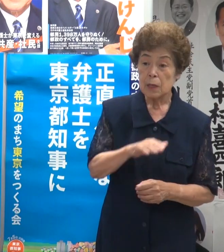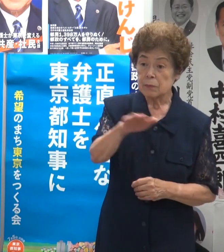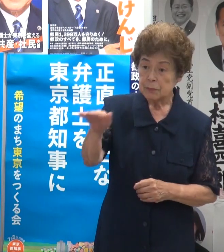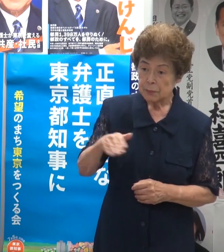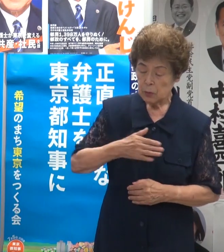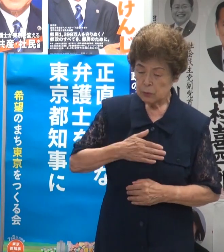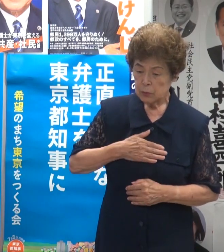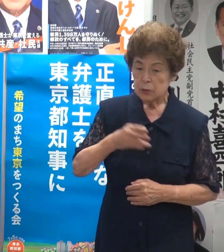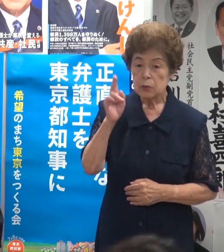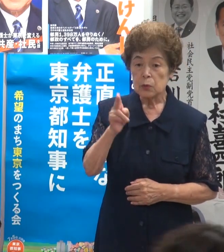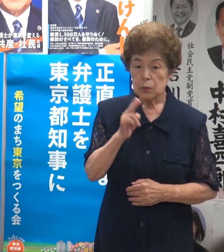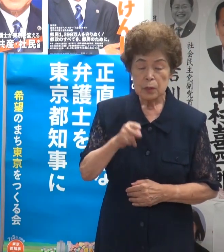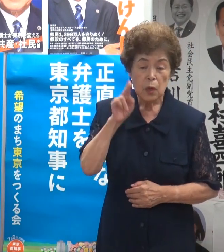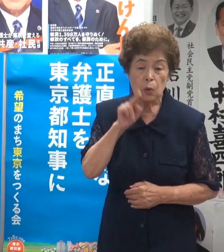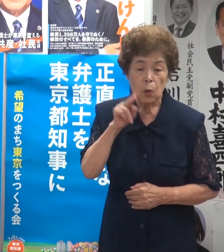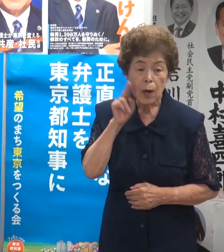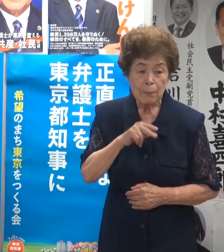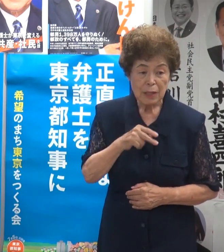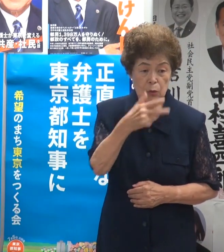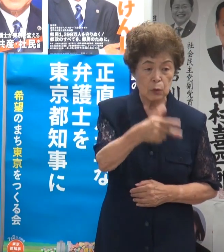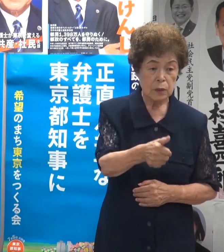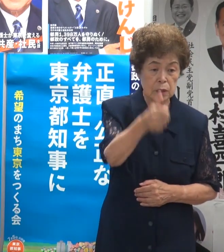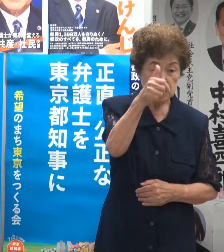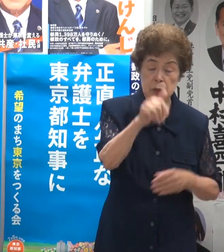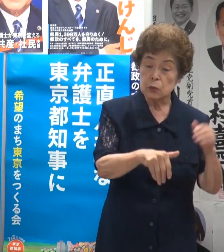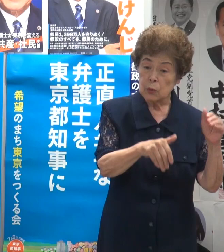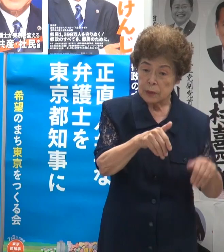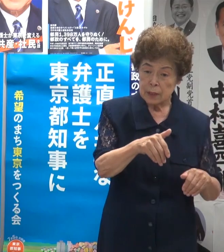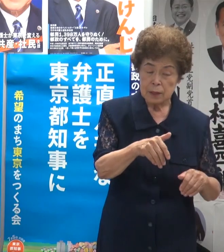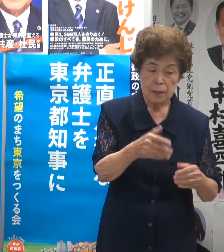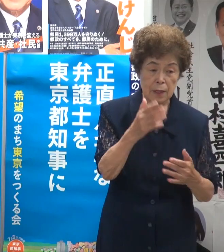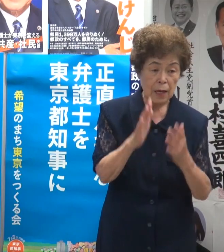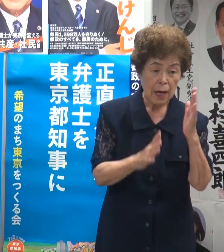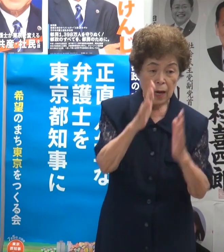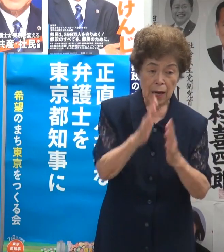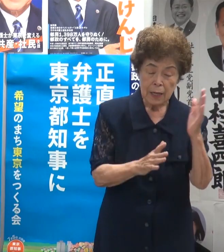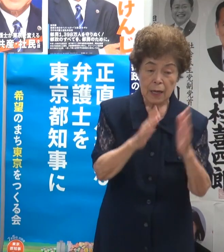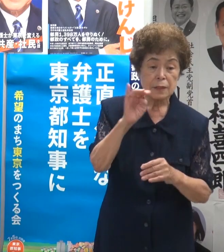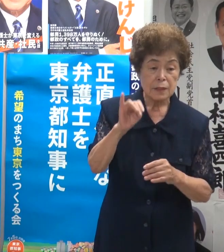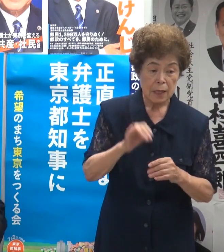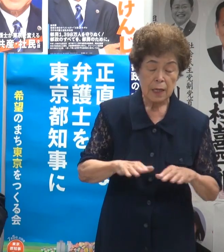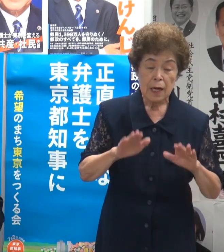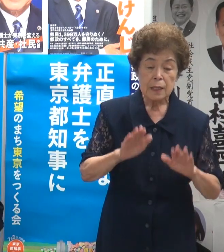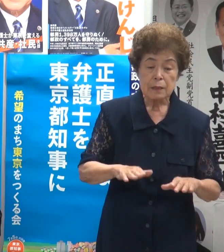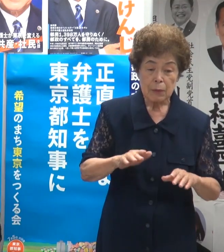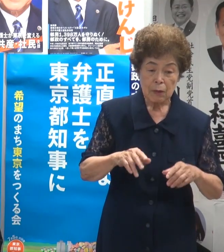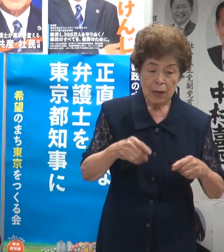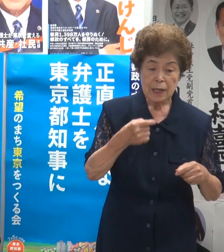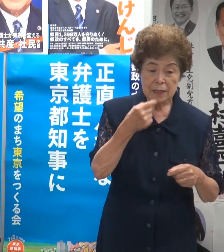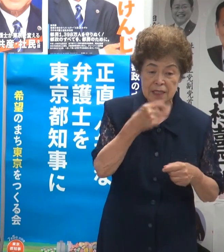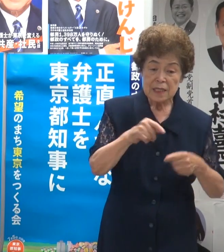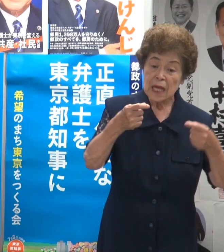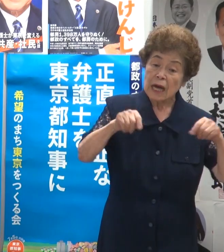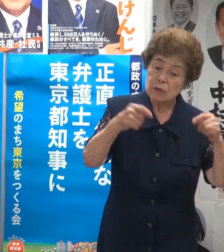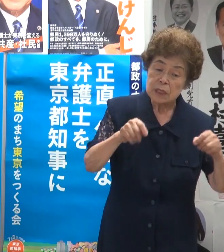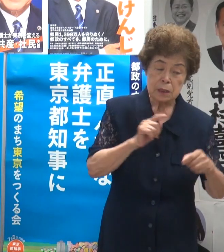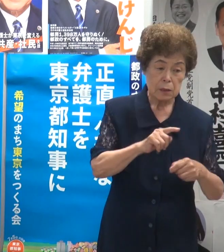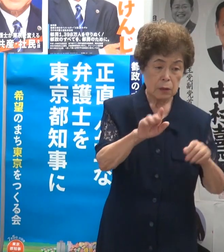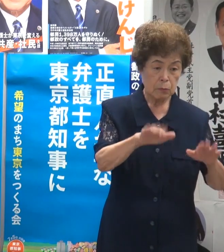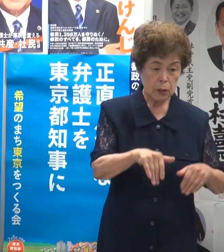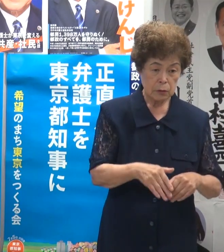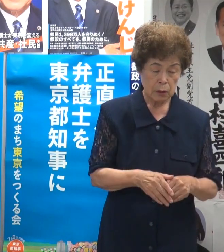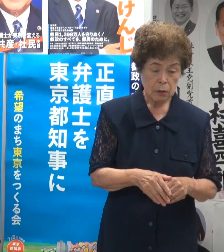知の通り横浜の市長選で林市長はカジノは今のところ白紙だと言いましたよね。それ